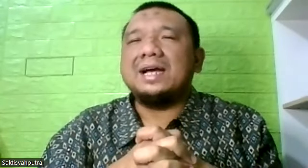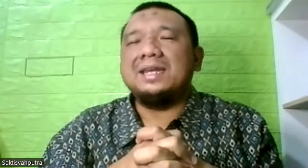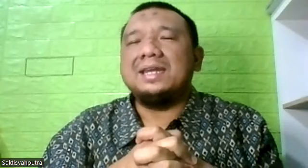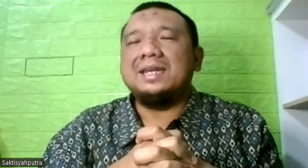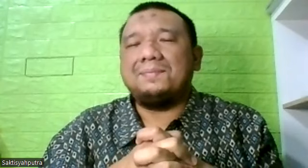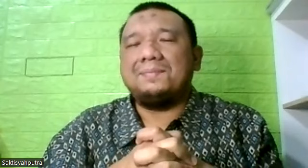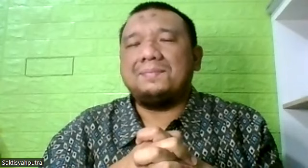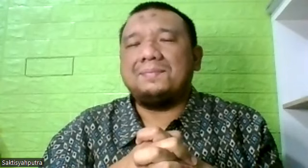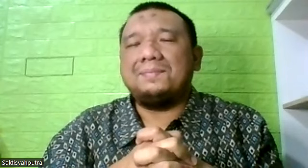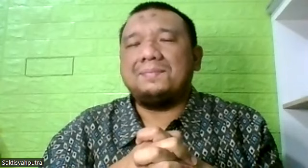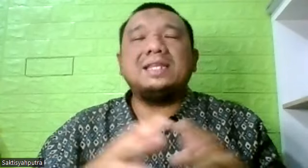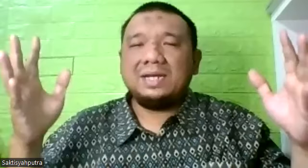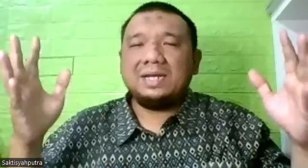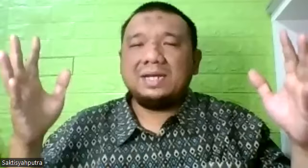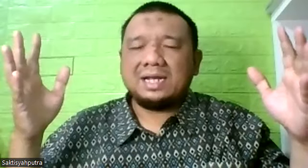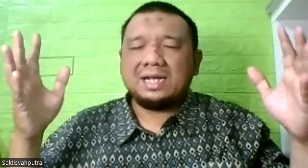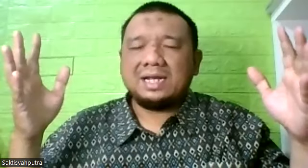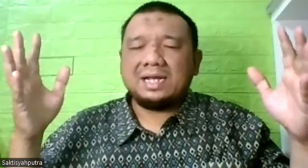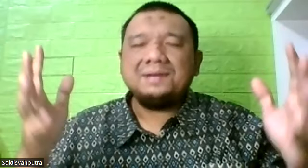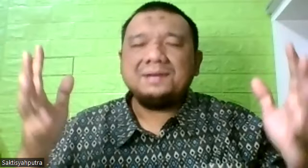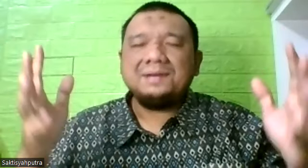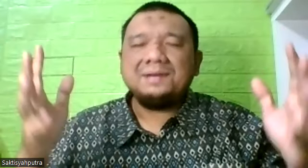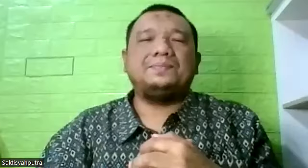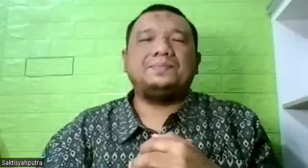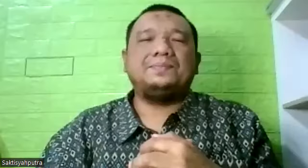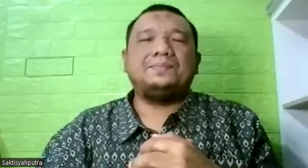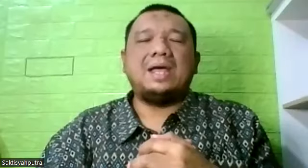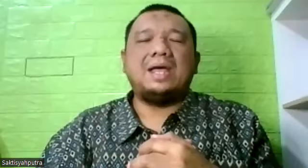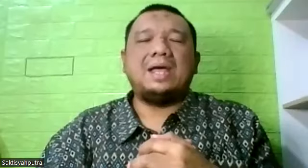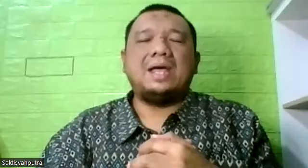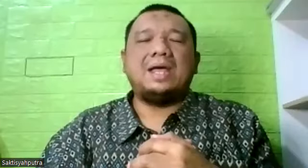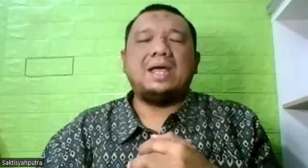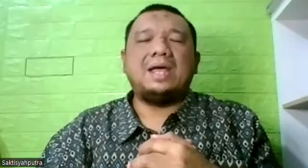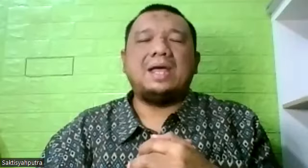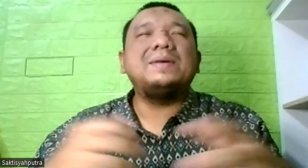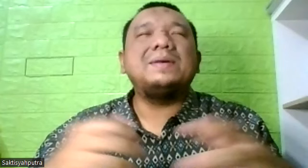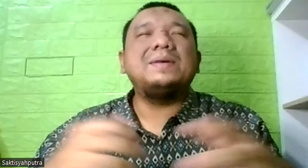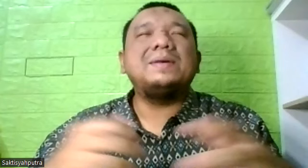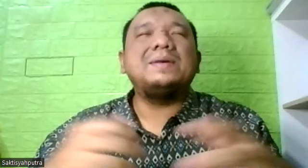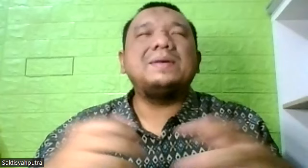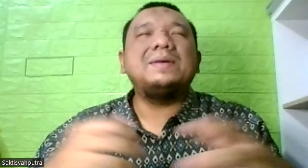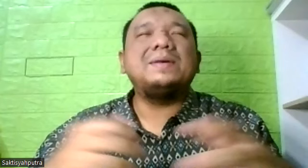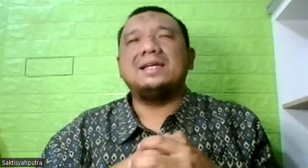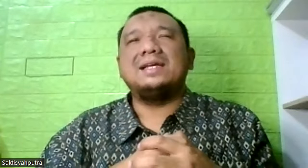apapun itu nama nikmatnya nikmat kesehatan nikmat badan yang sehat nikmat harta